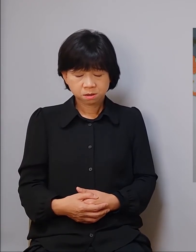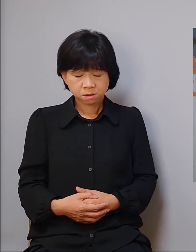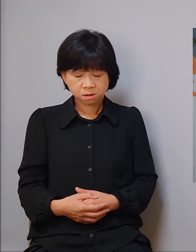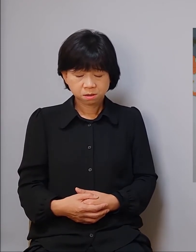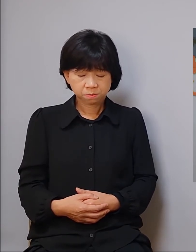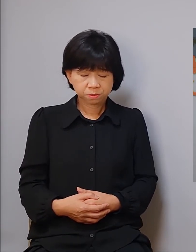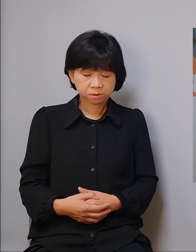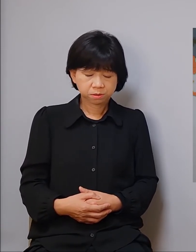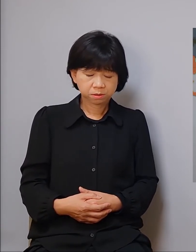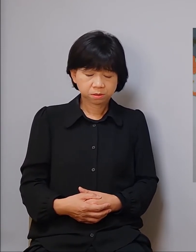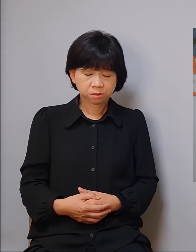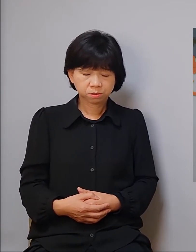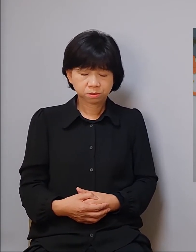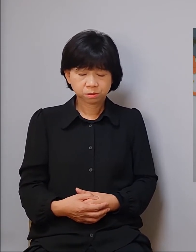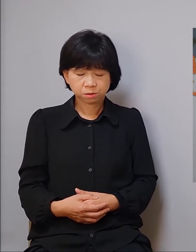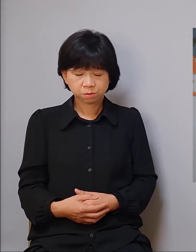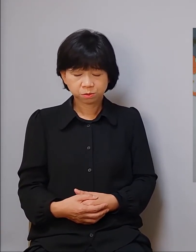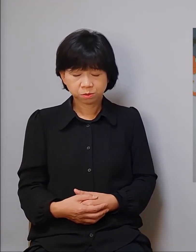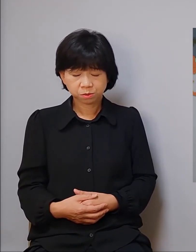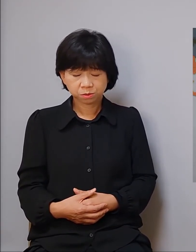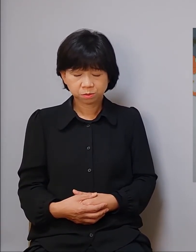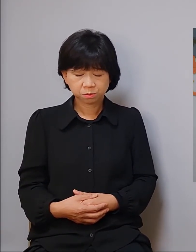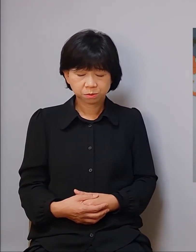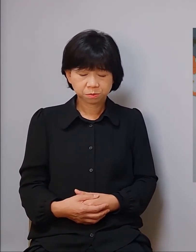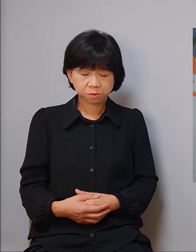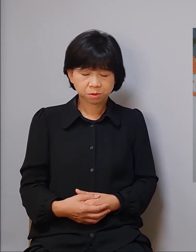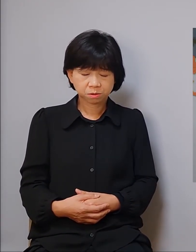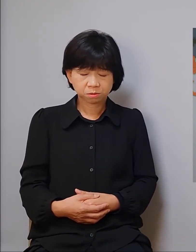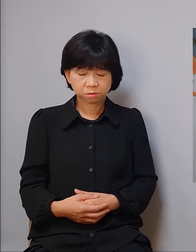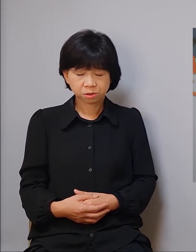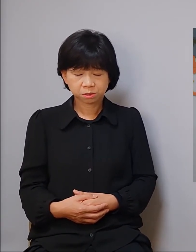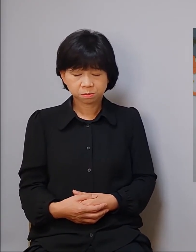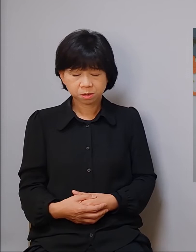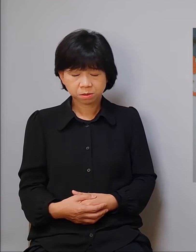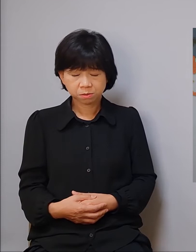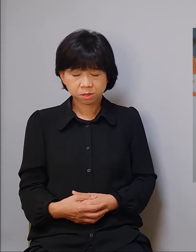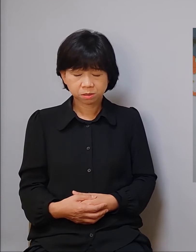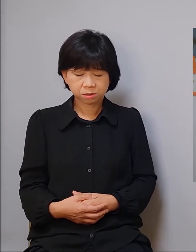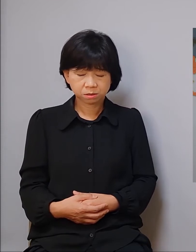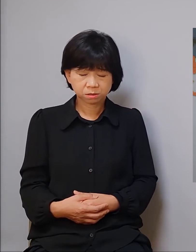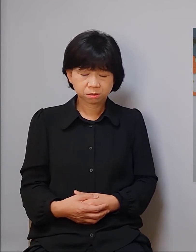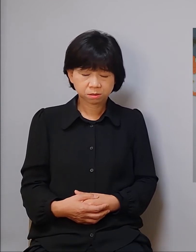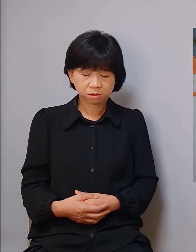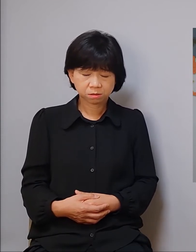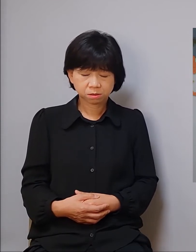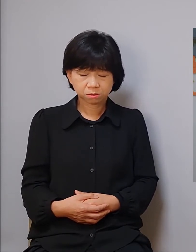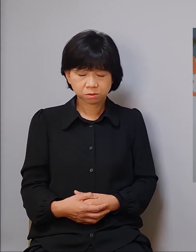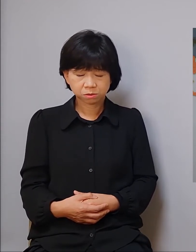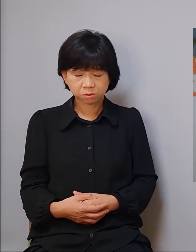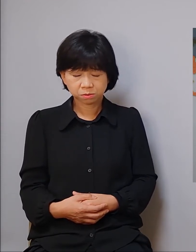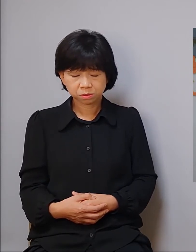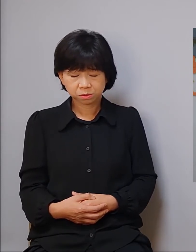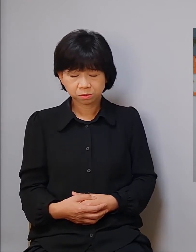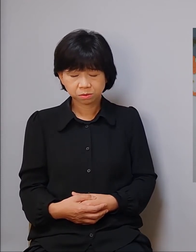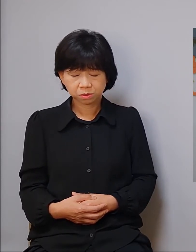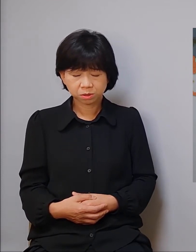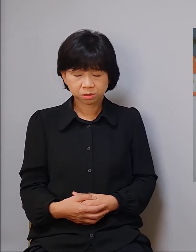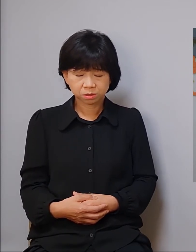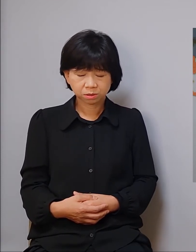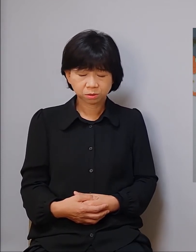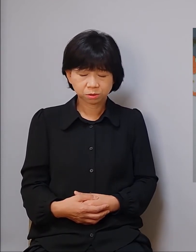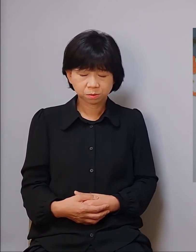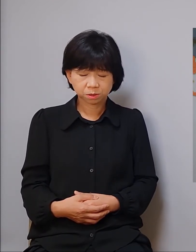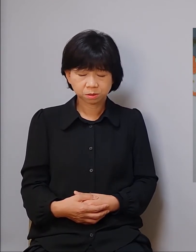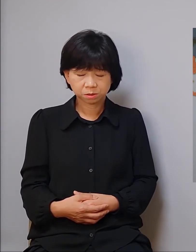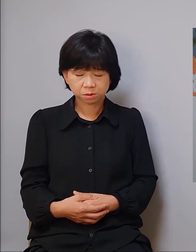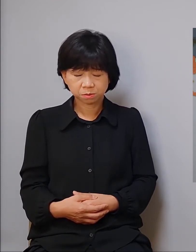없는 인생인데 불평하고 원망한 목사인 저 자신을 용서하여 주시옵소서. 하나님, 구덩이에 던져지고